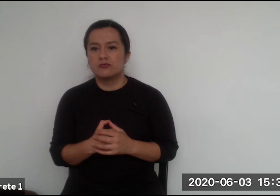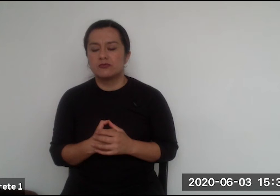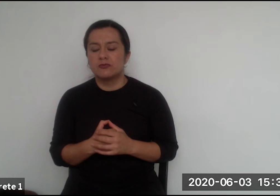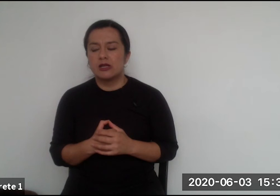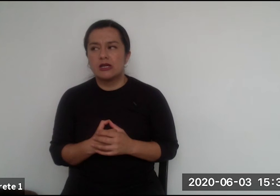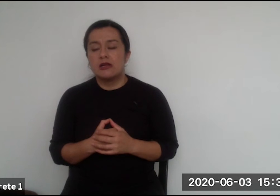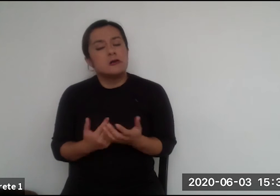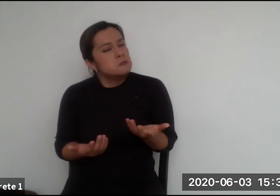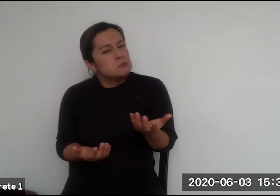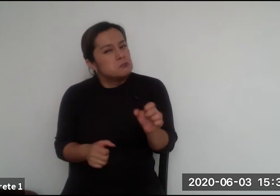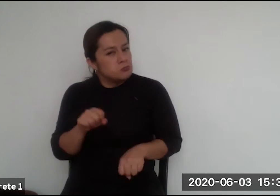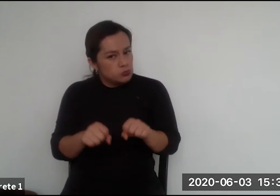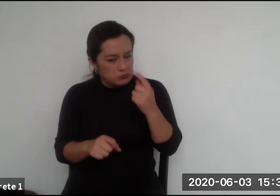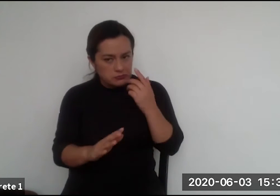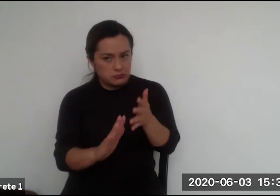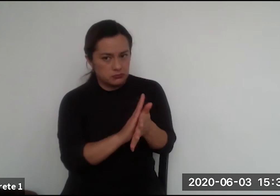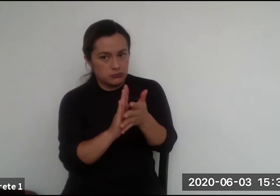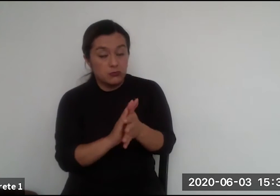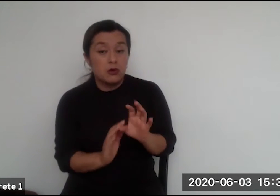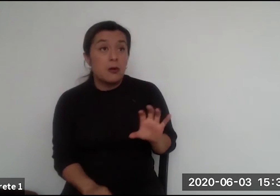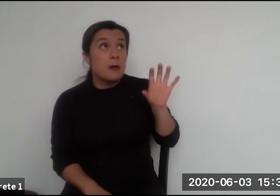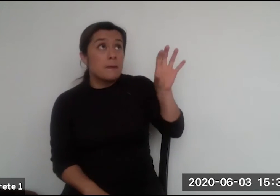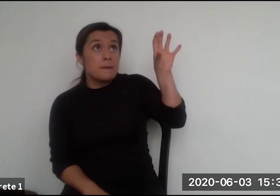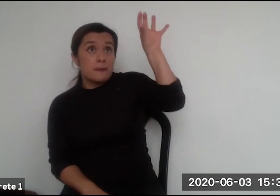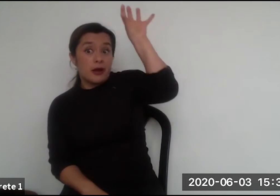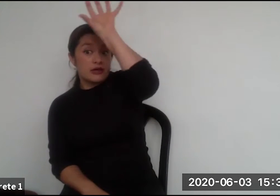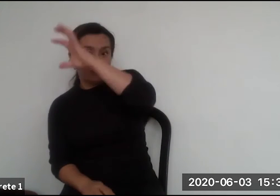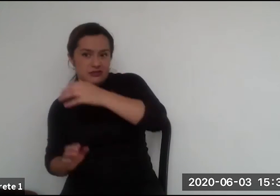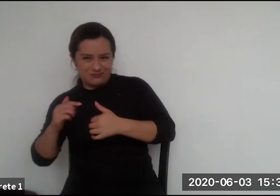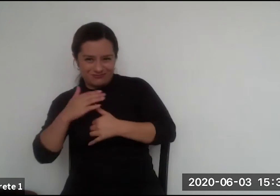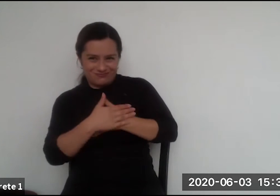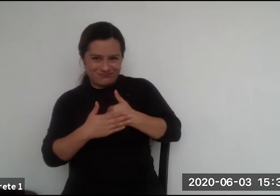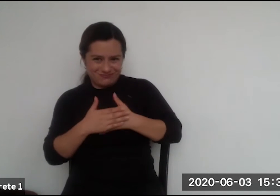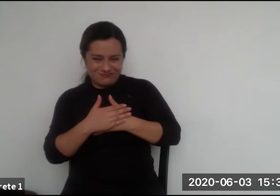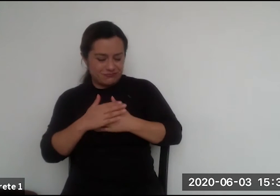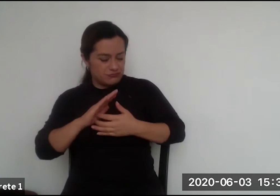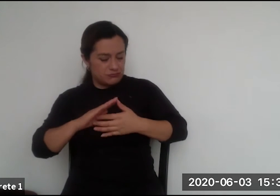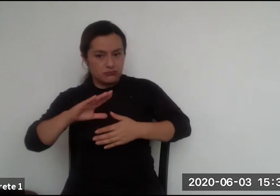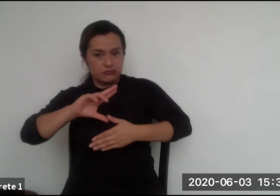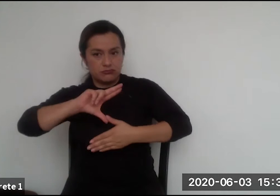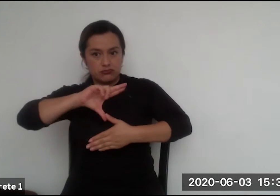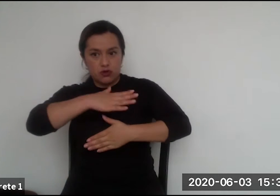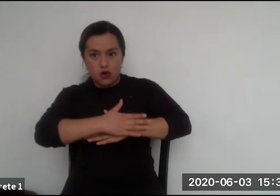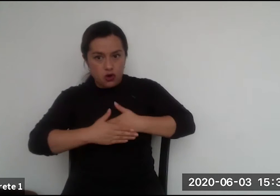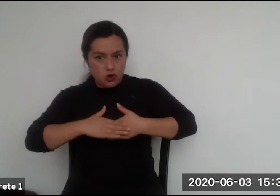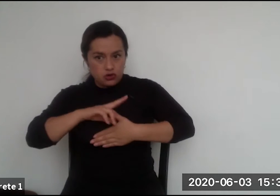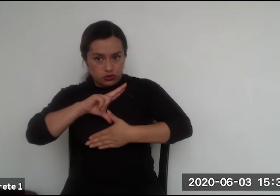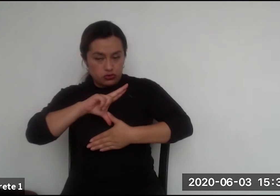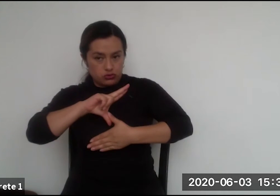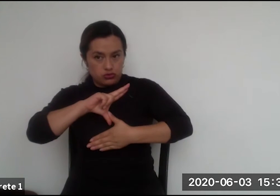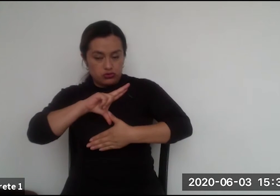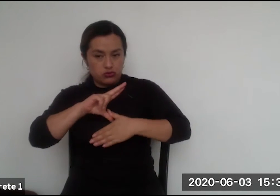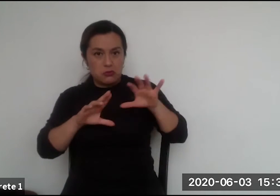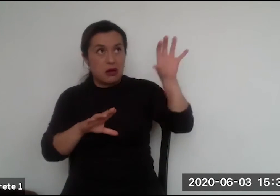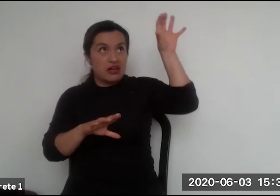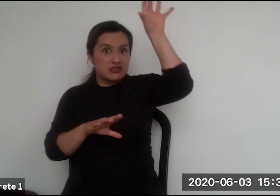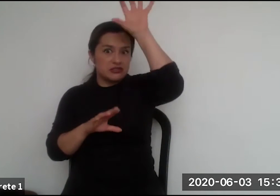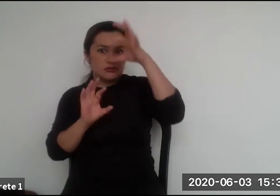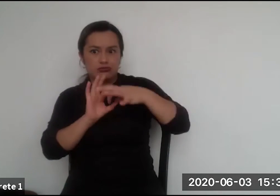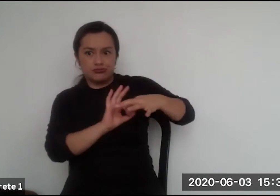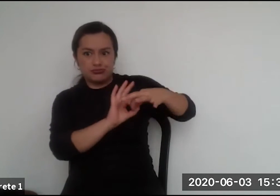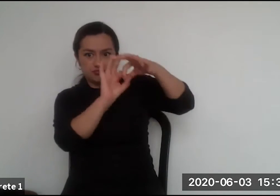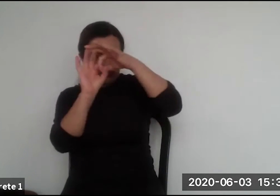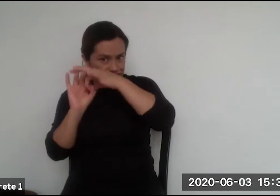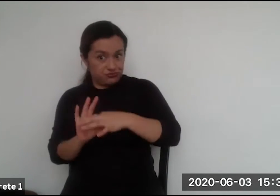eram situações normais, né? Todo um período de austeridade fiscal, por qual vem passando a América